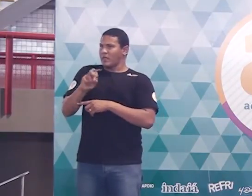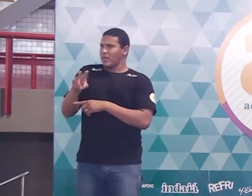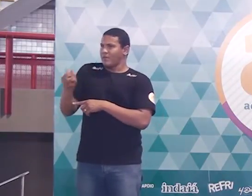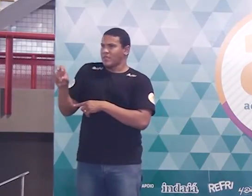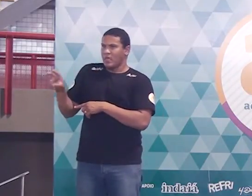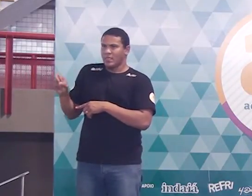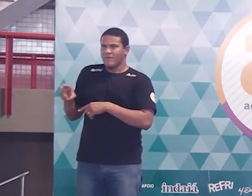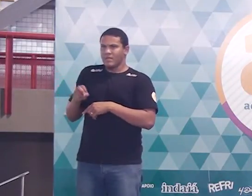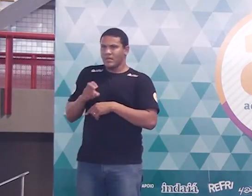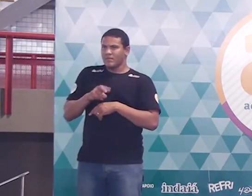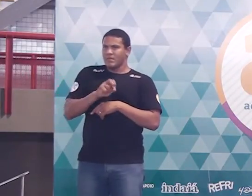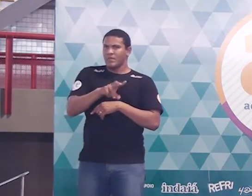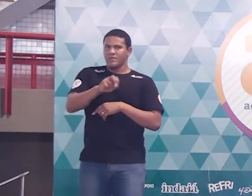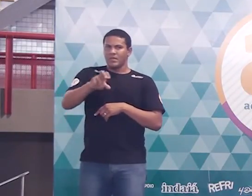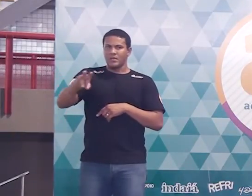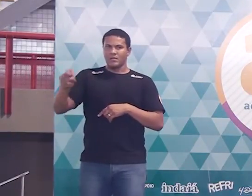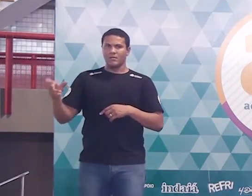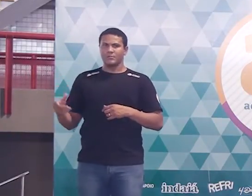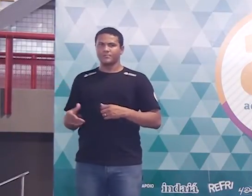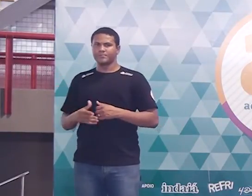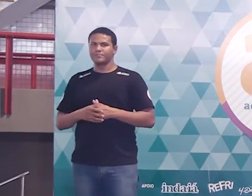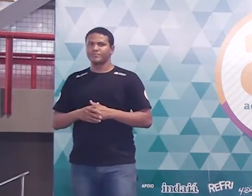vetorizando o vírus.